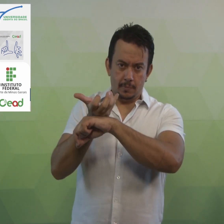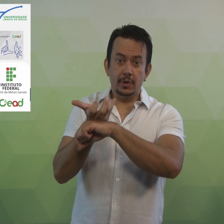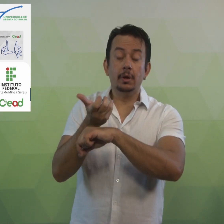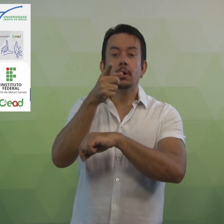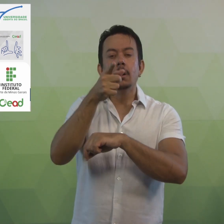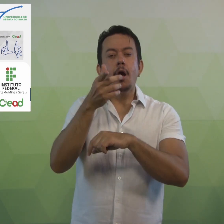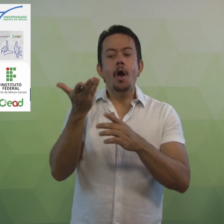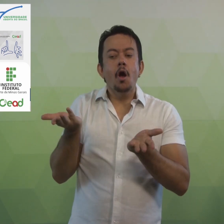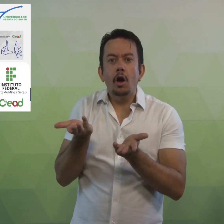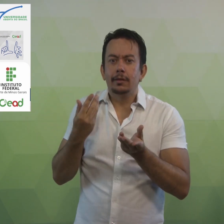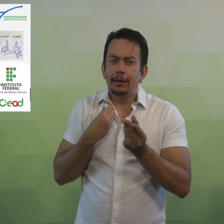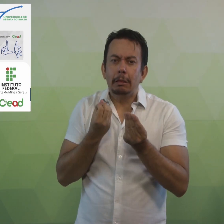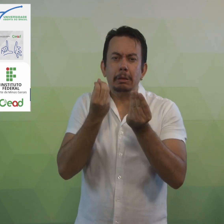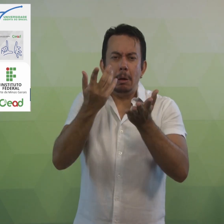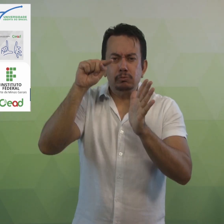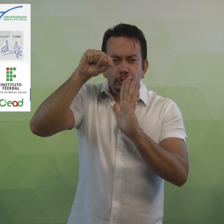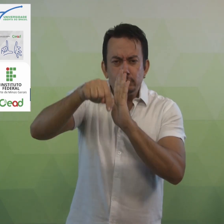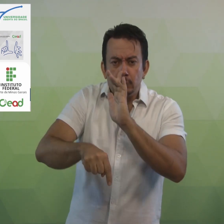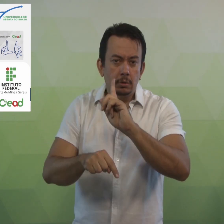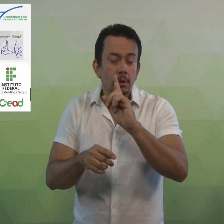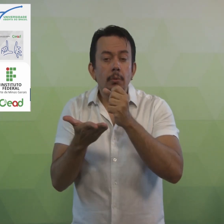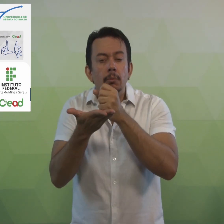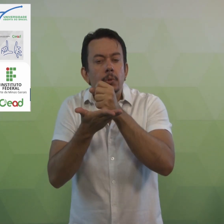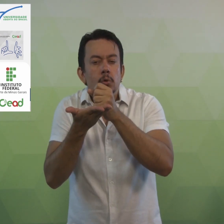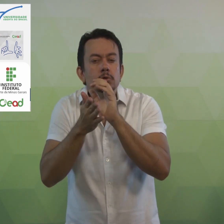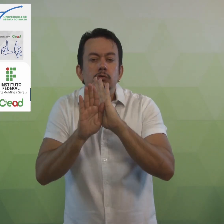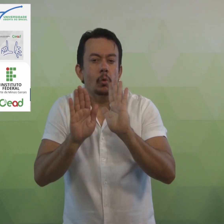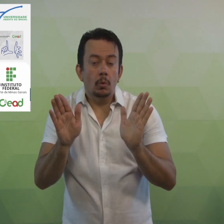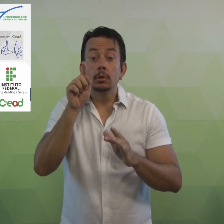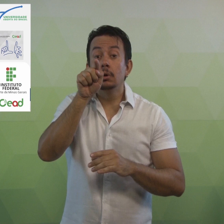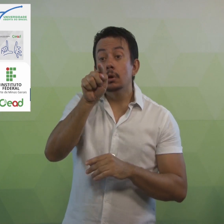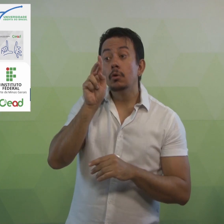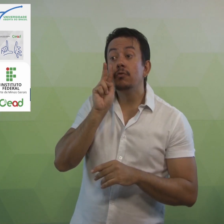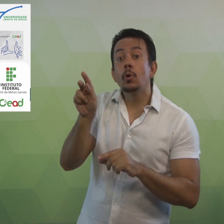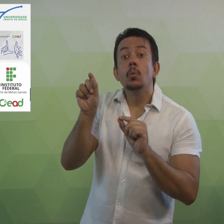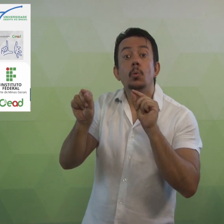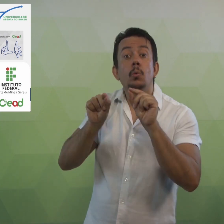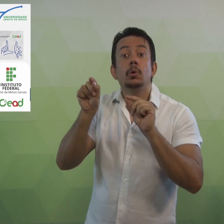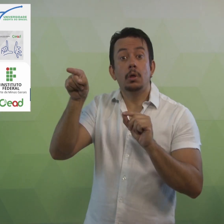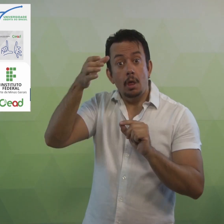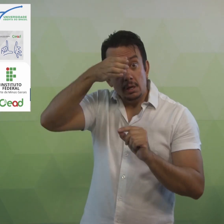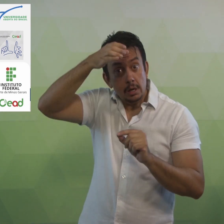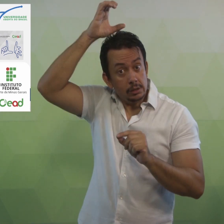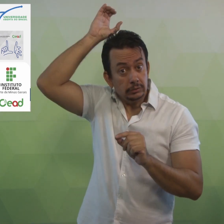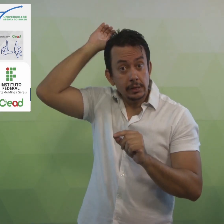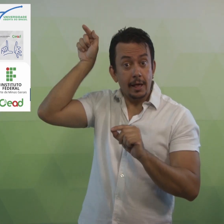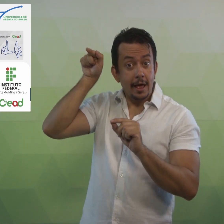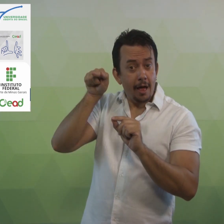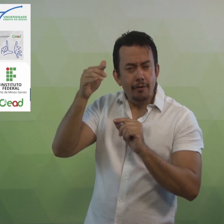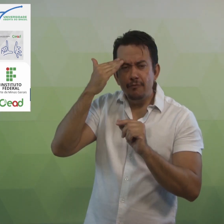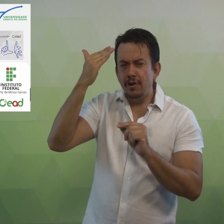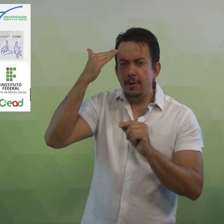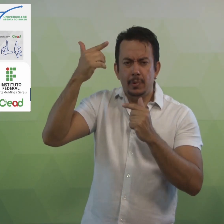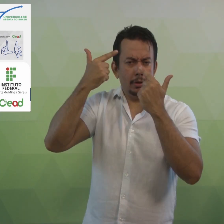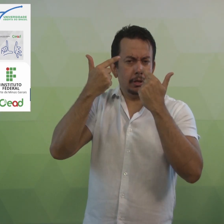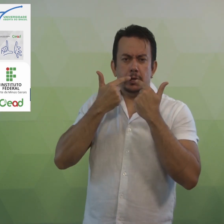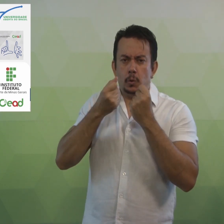vocês podem também, durante essa disciplina, pesquisar mais sobre ele. Eu não irei passar o conteúdo